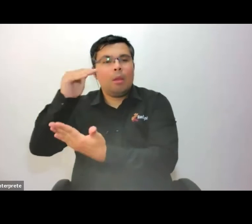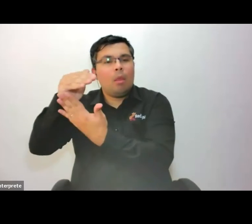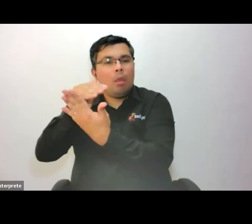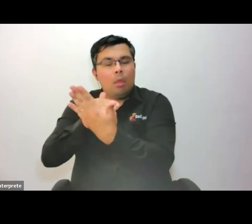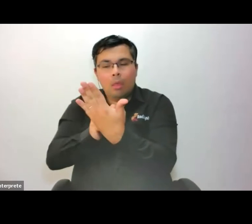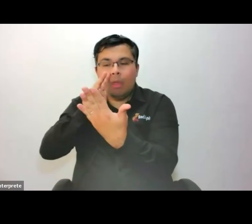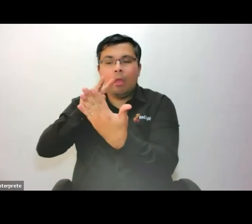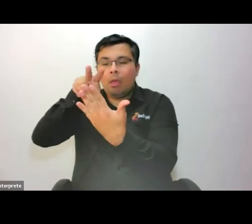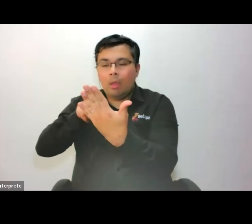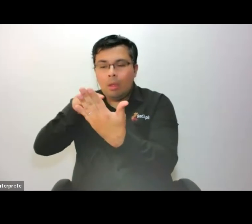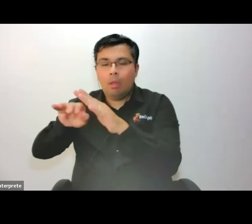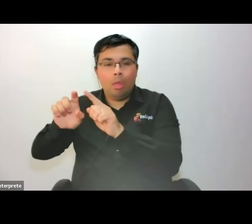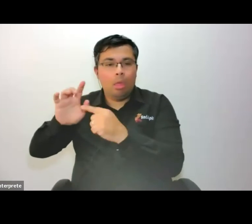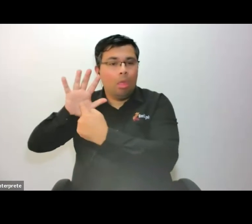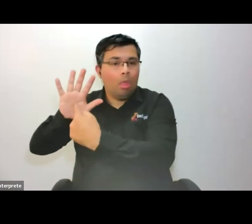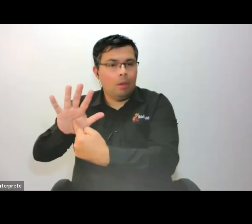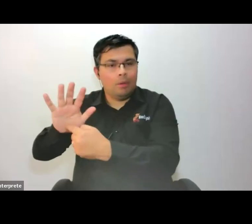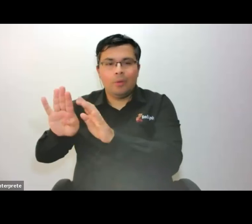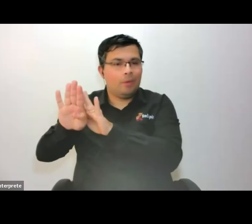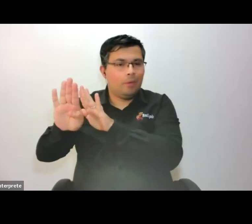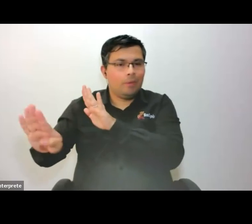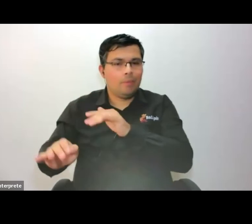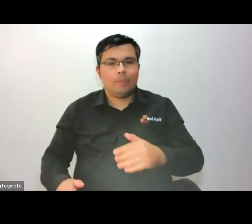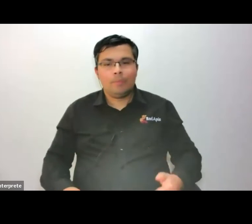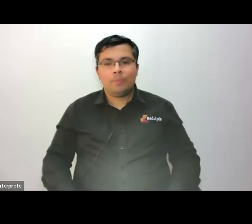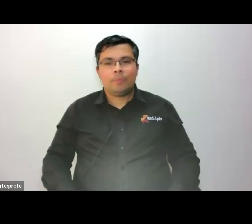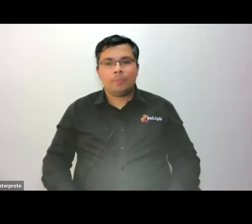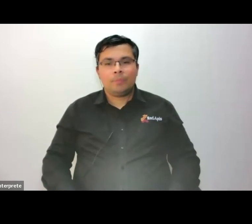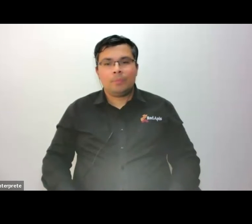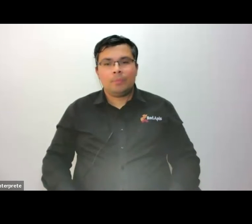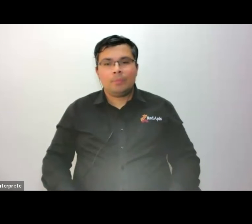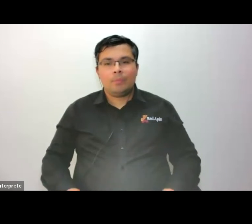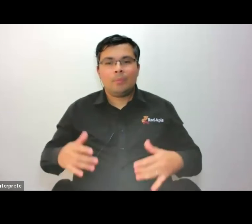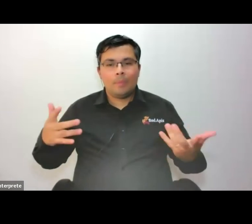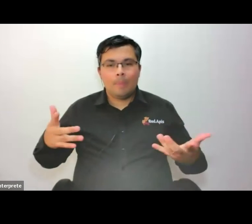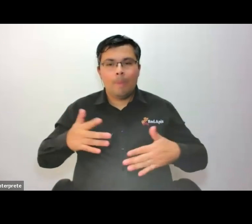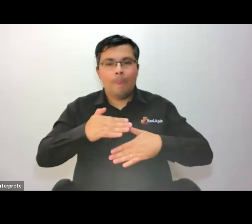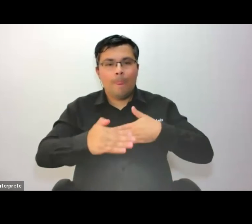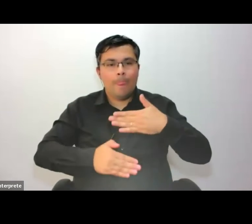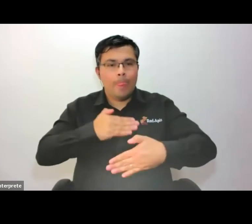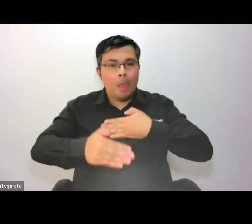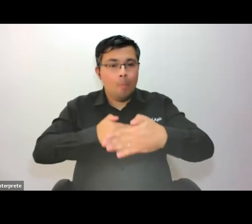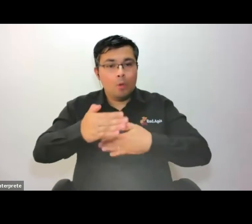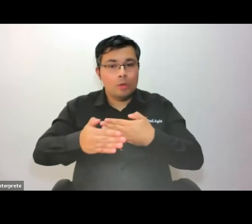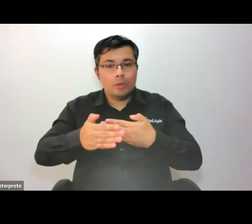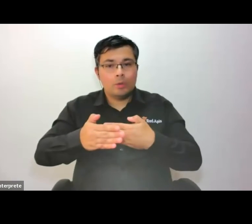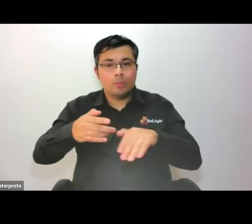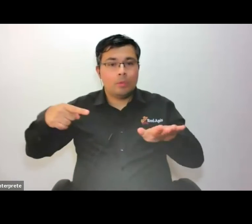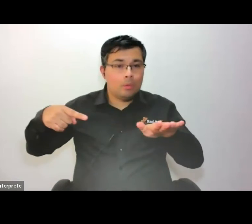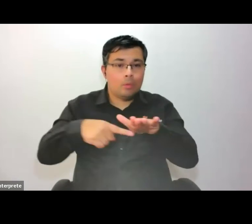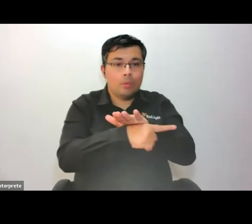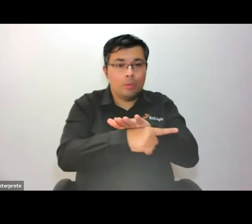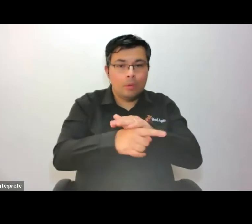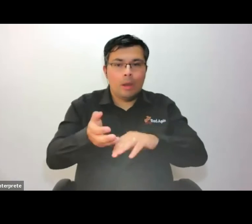del sistema de admisión escolar, los estudiantes son asignados por un procedimiento aleatorio, eh, siguiendo,